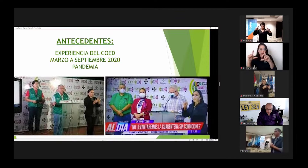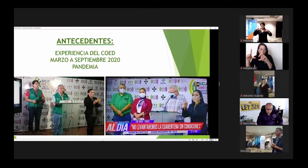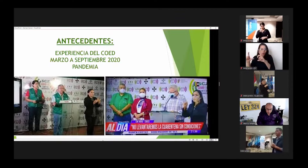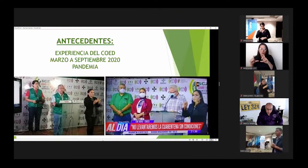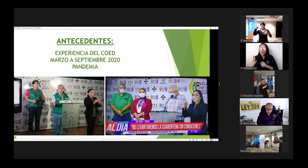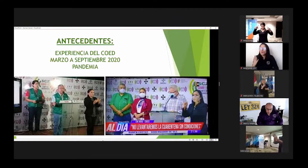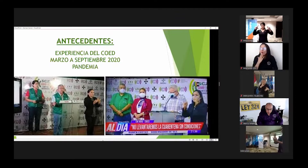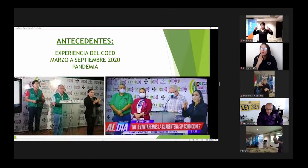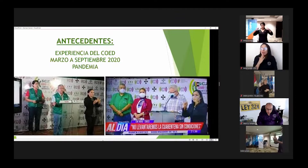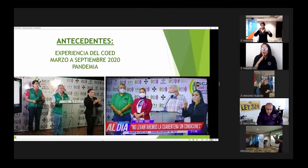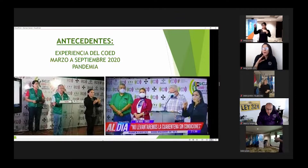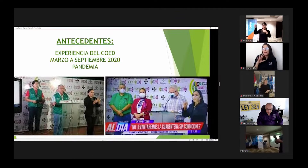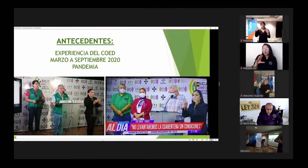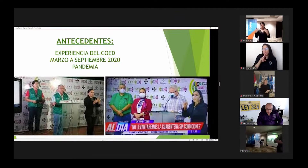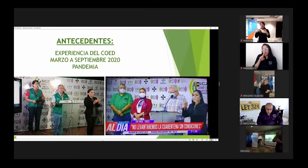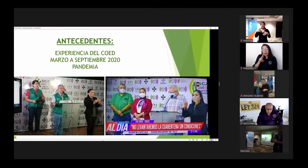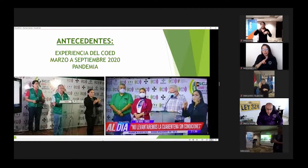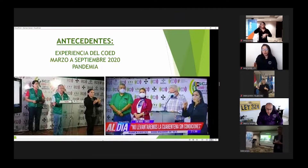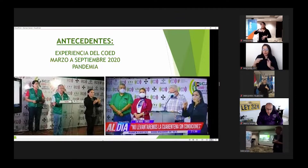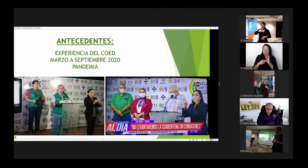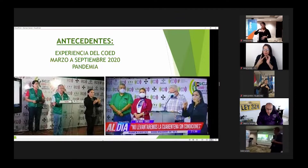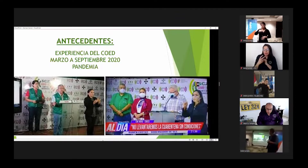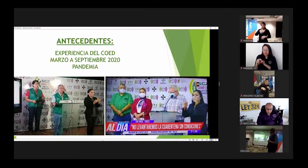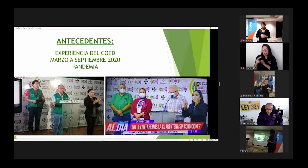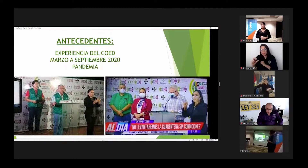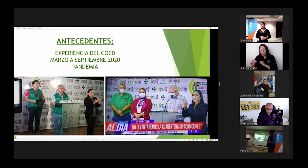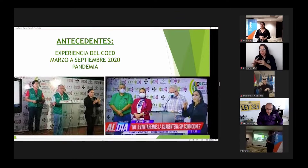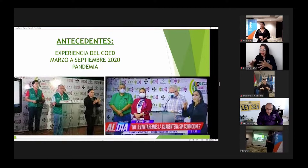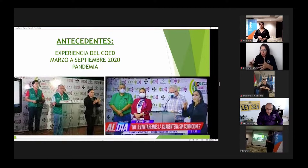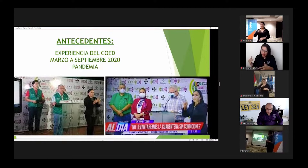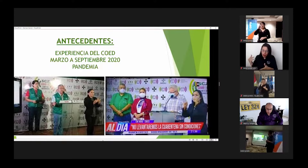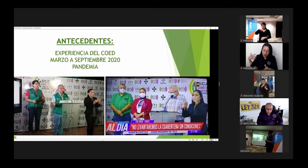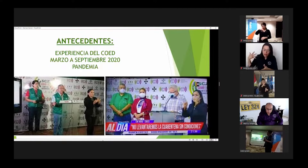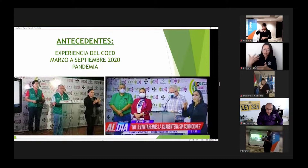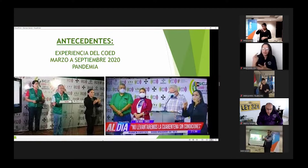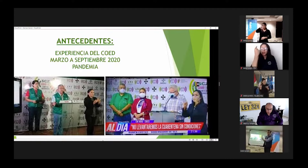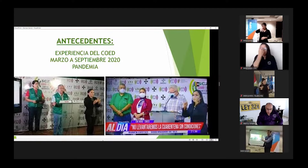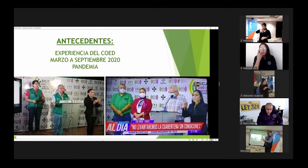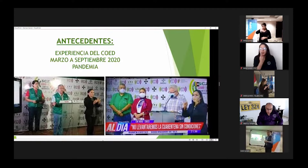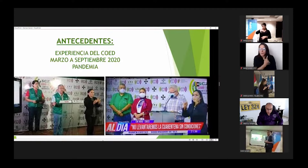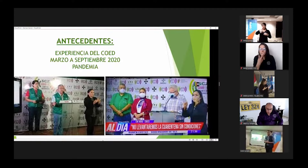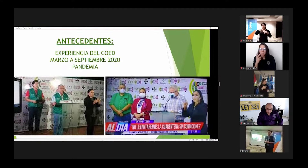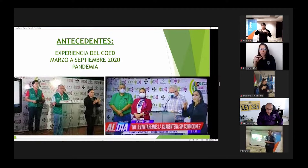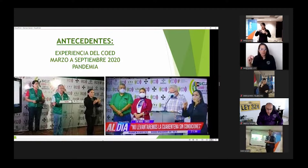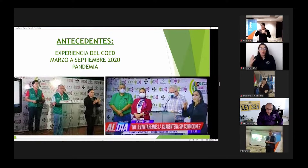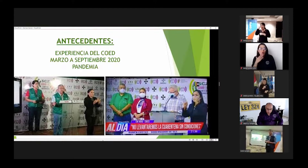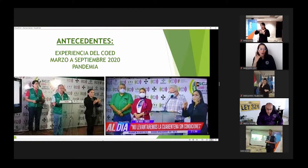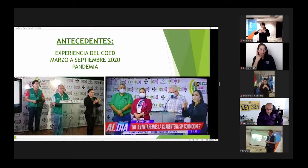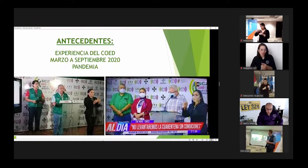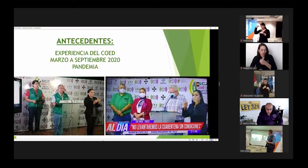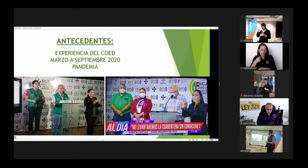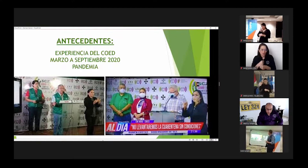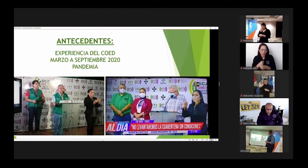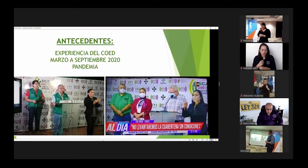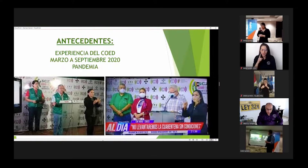marzo de 2020 hasta septiembre del año 2020. Estoy hablando del año pasado. Ahí